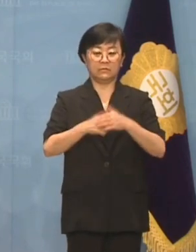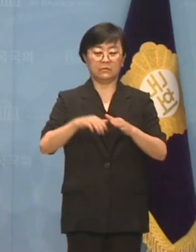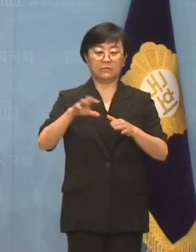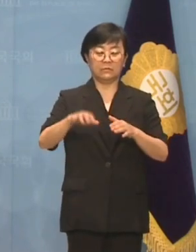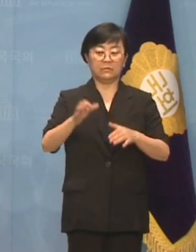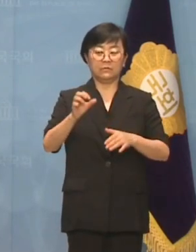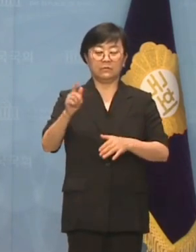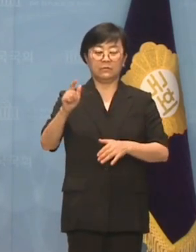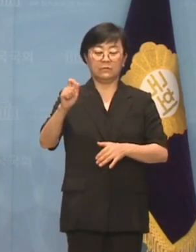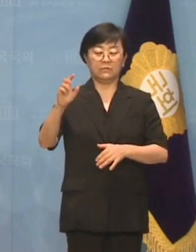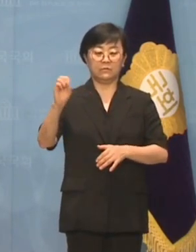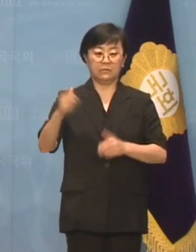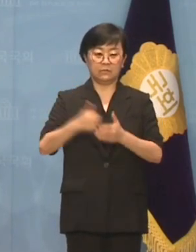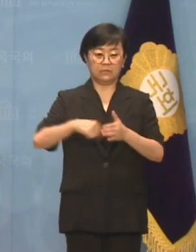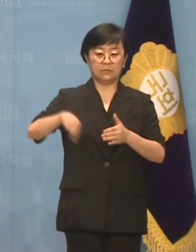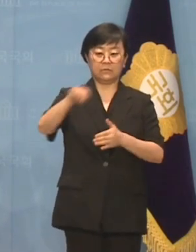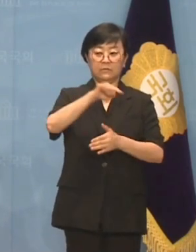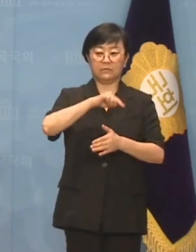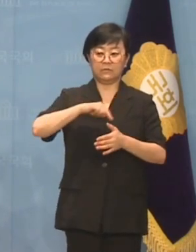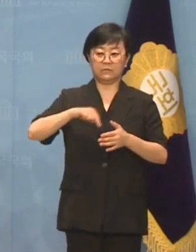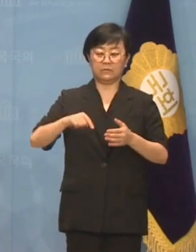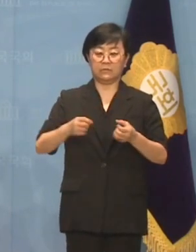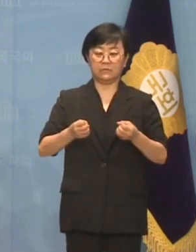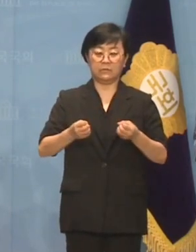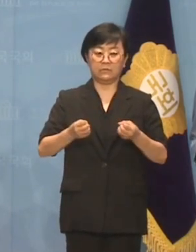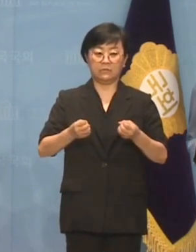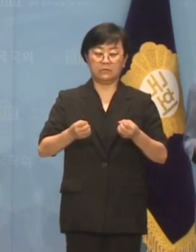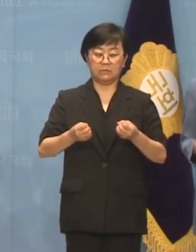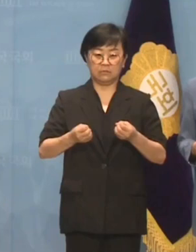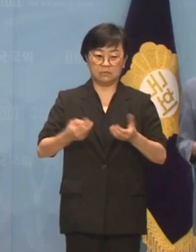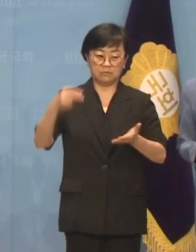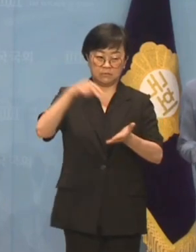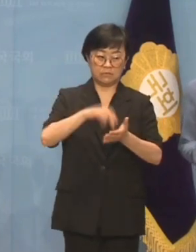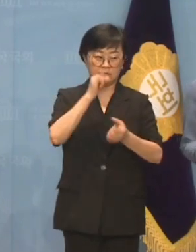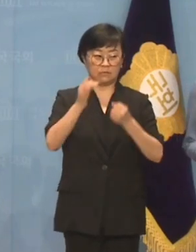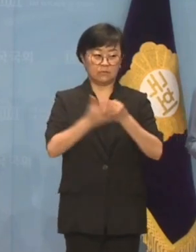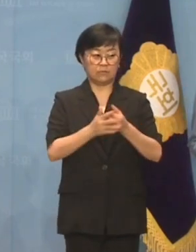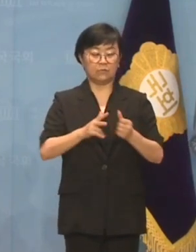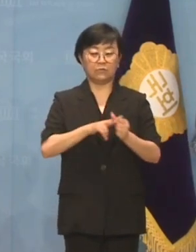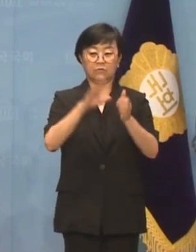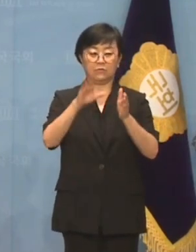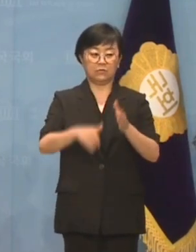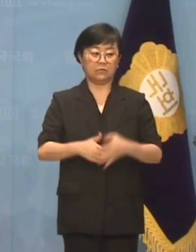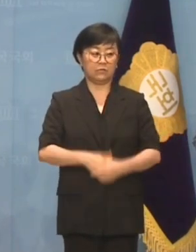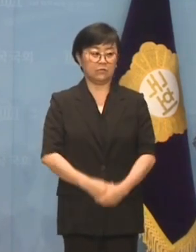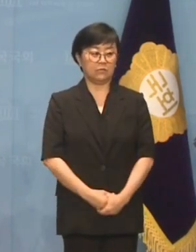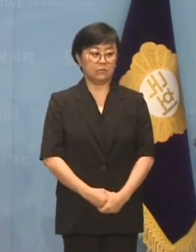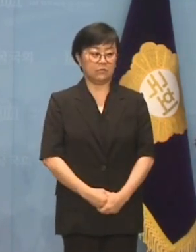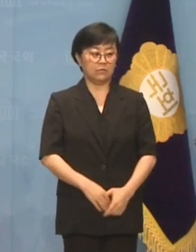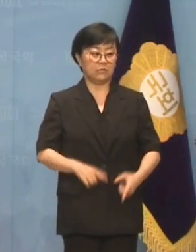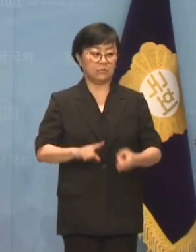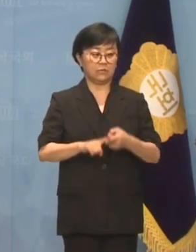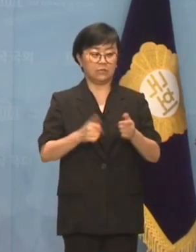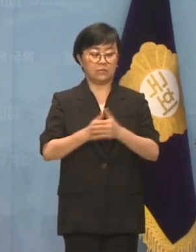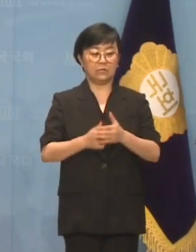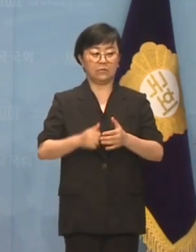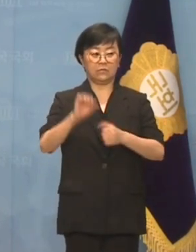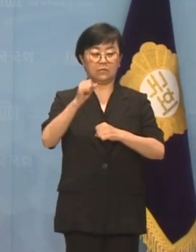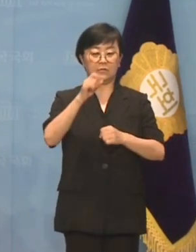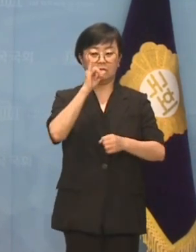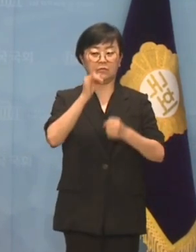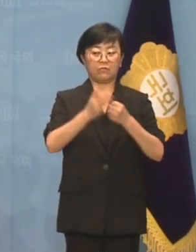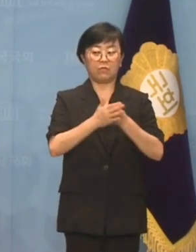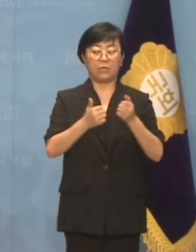원종역에서 고향으로 그들만의 시승식을 즐겼습니다. 후보 시절 열차 의자에 구둣발을 얹었던